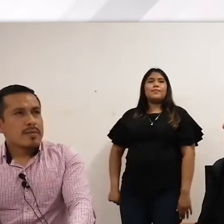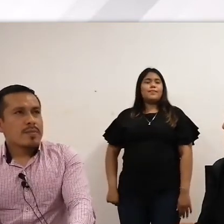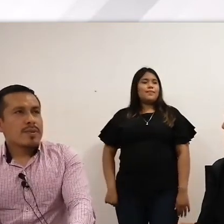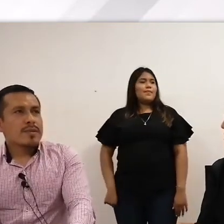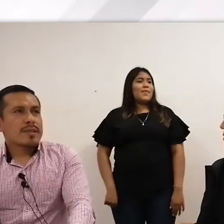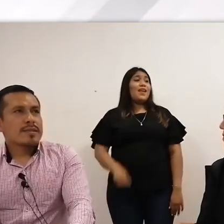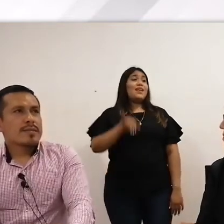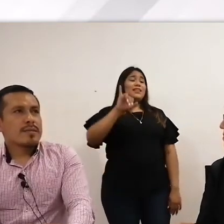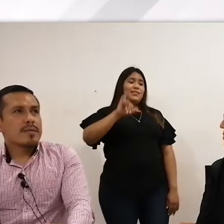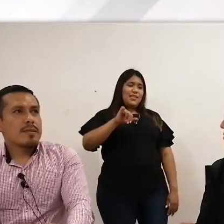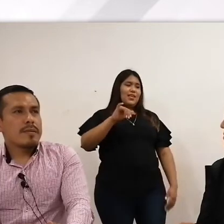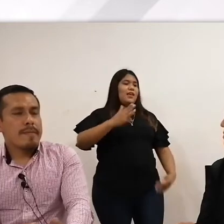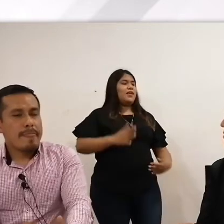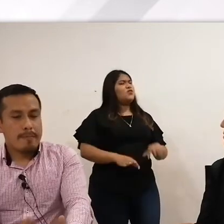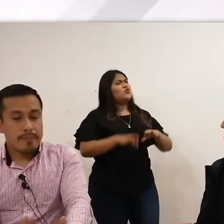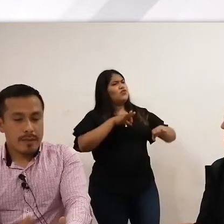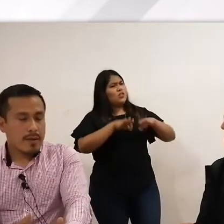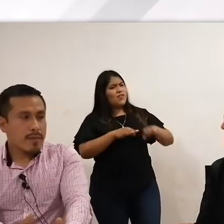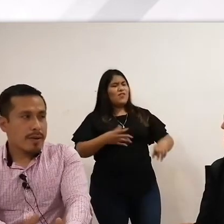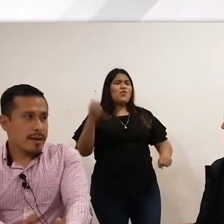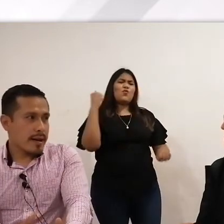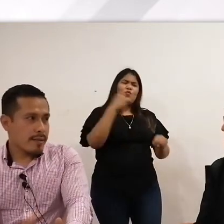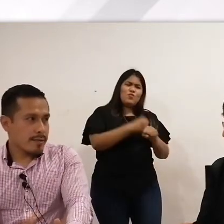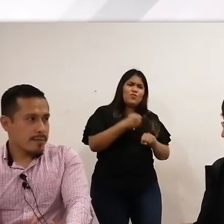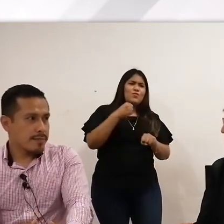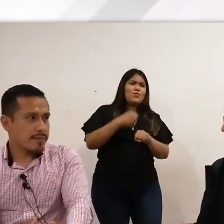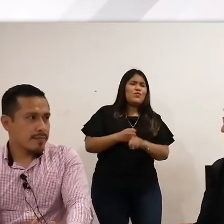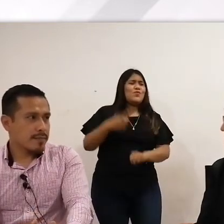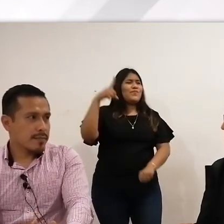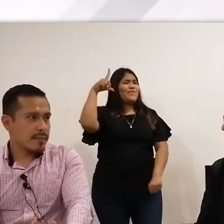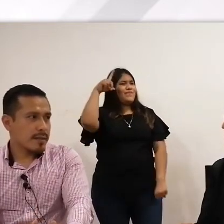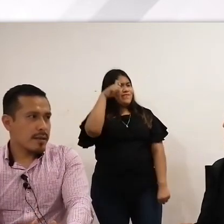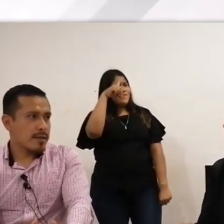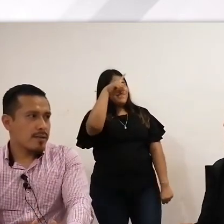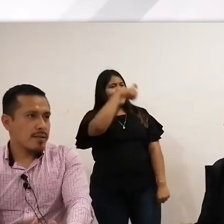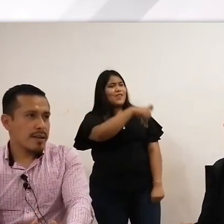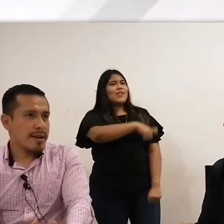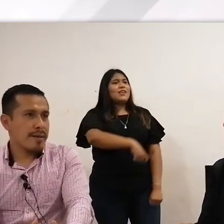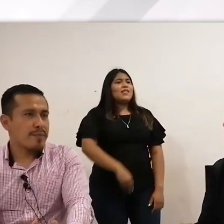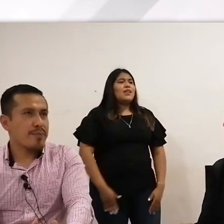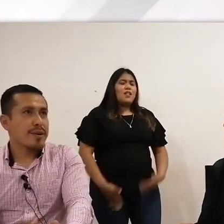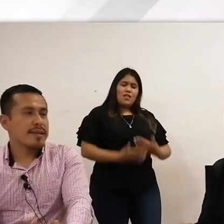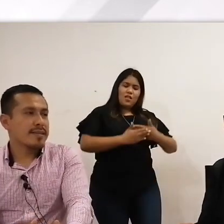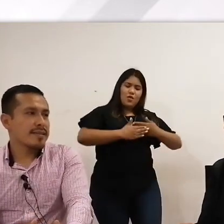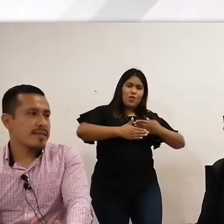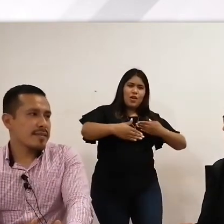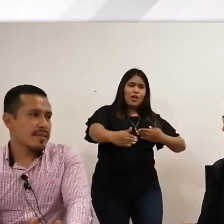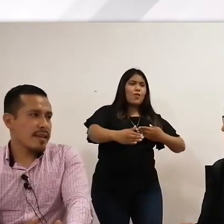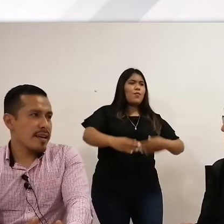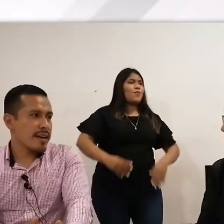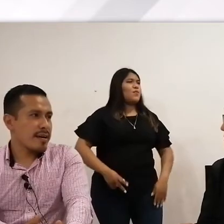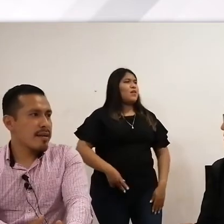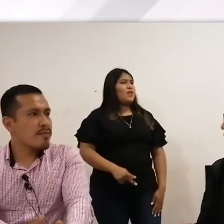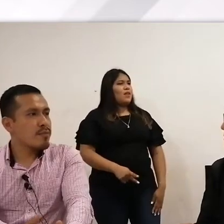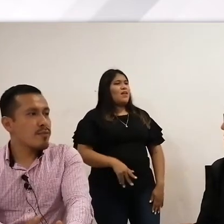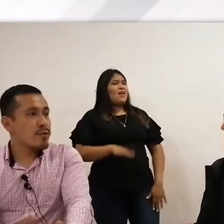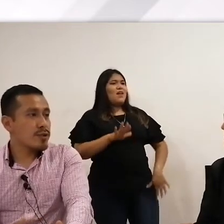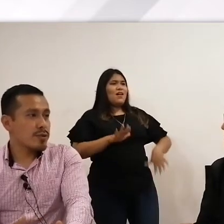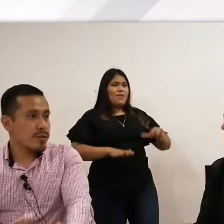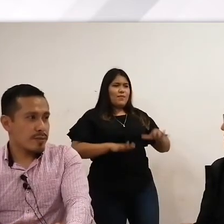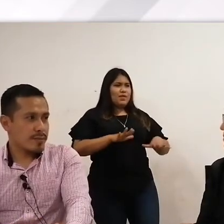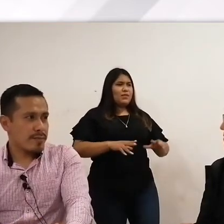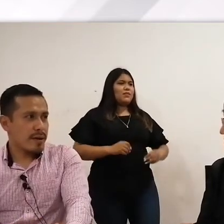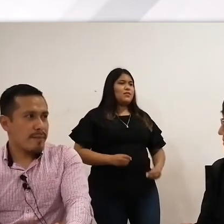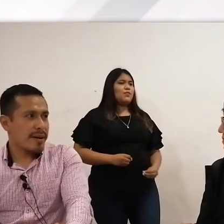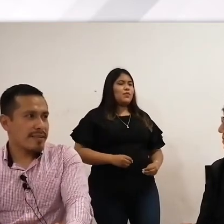Sí, es un proceso complicado en donde pues se deja